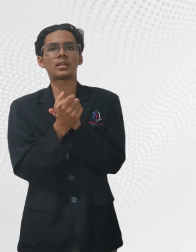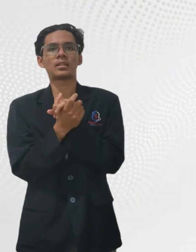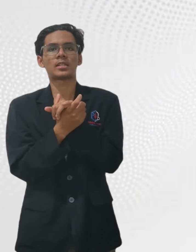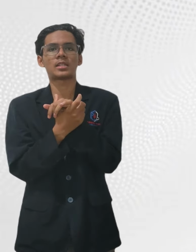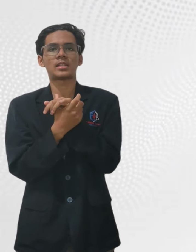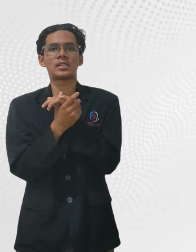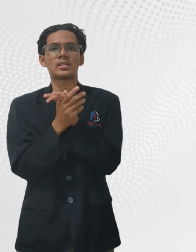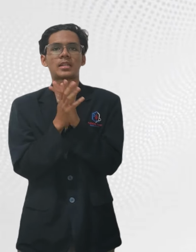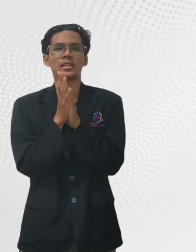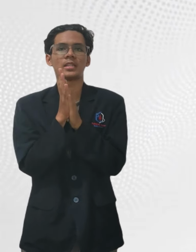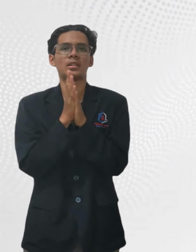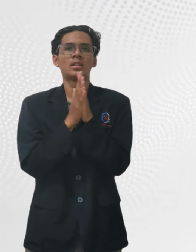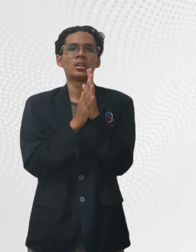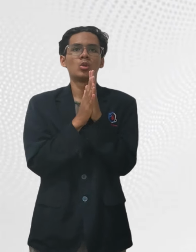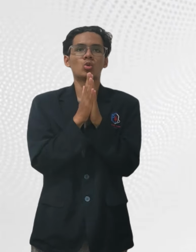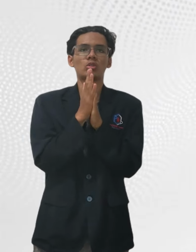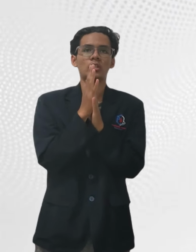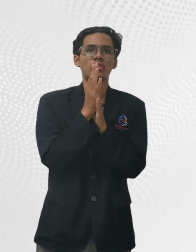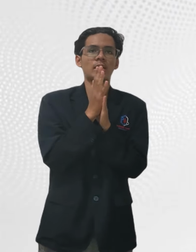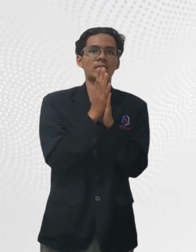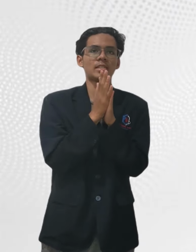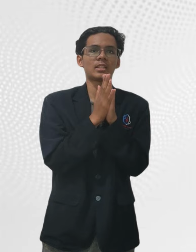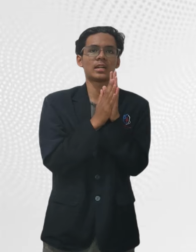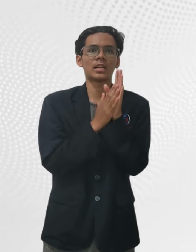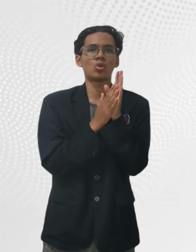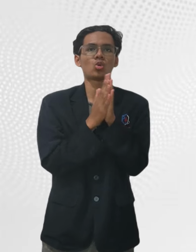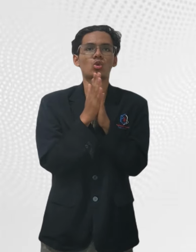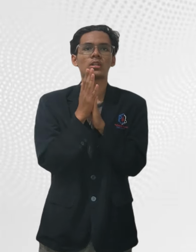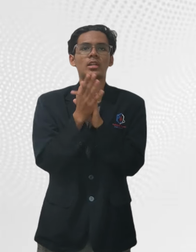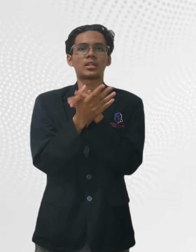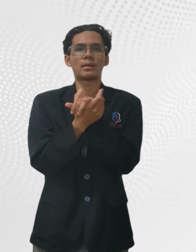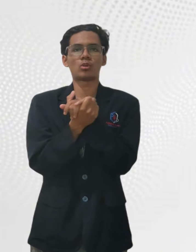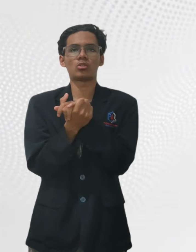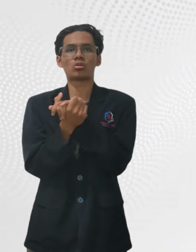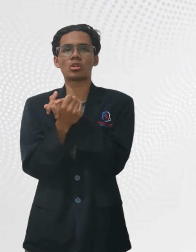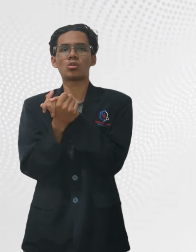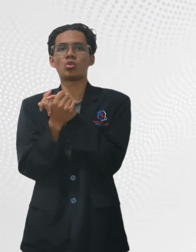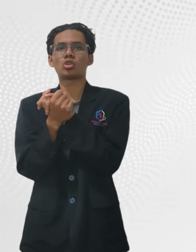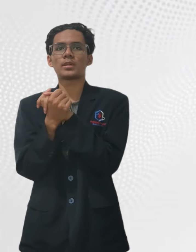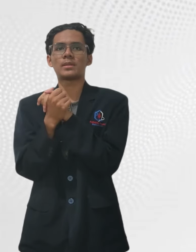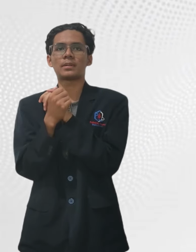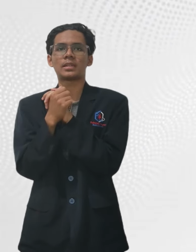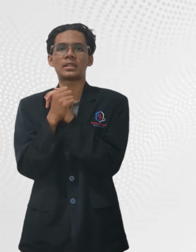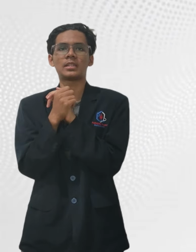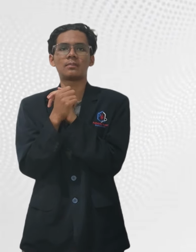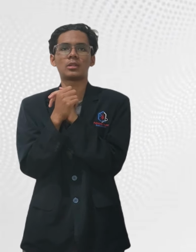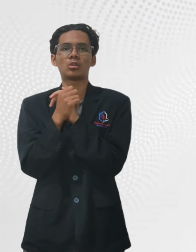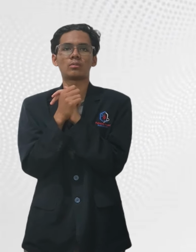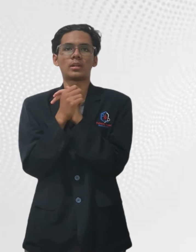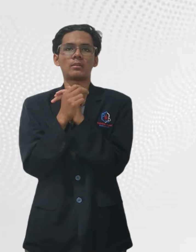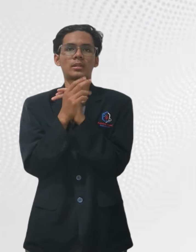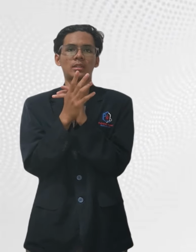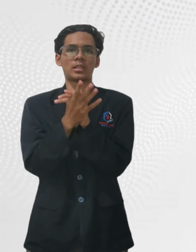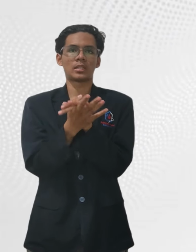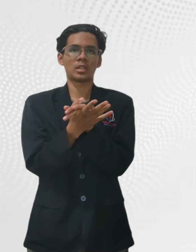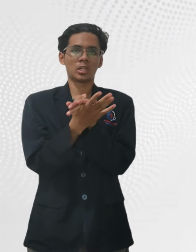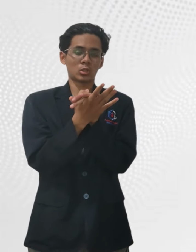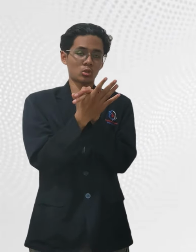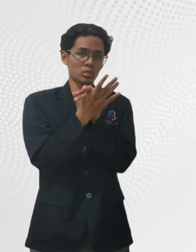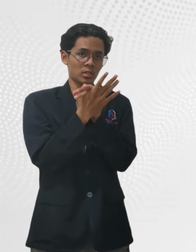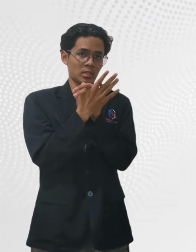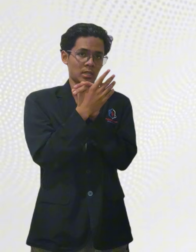ketiga hambatan resistansinya sering. Untuk instansi adalah ukuran dari kemampuan induktor untuk menyimpan energi dalam bentuk major